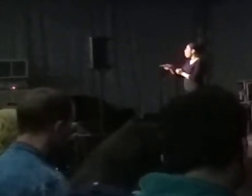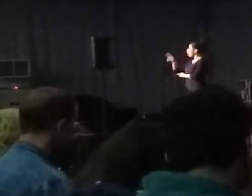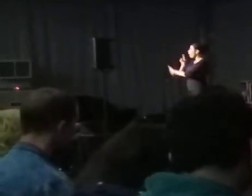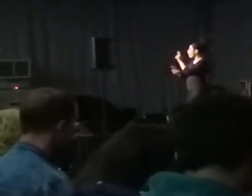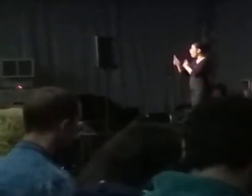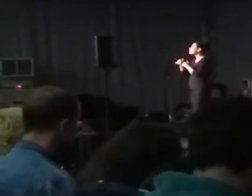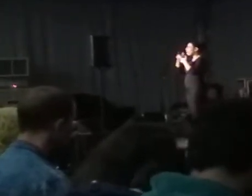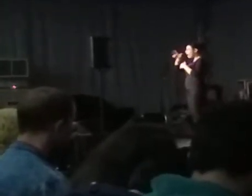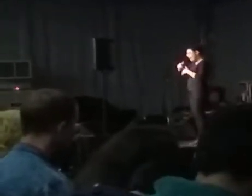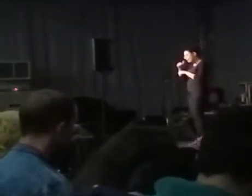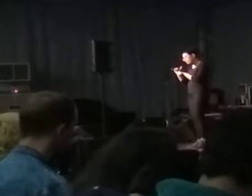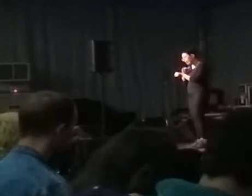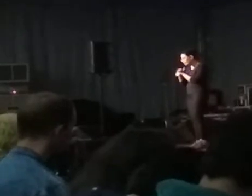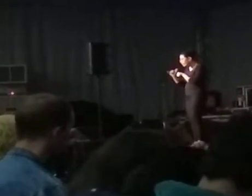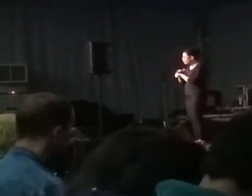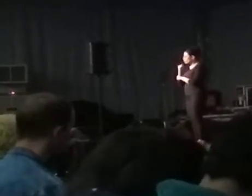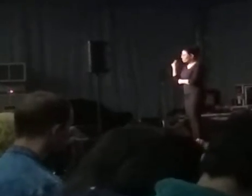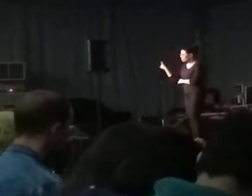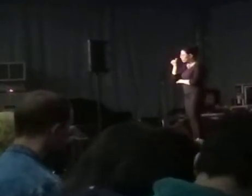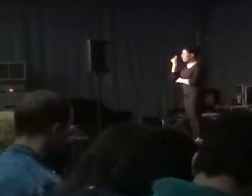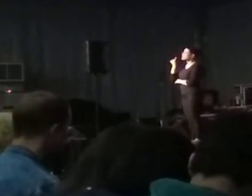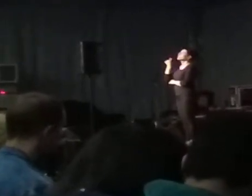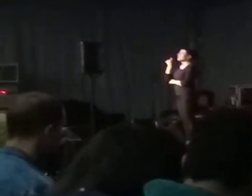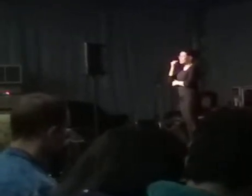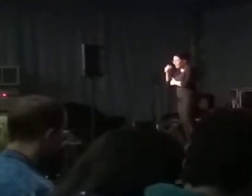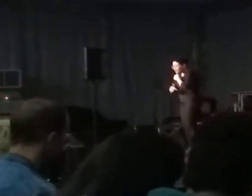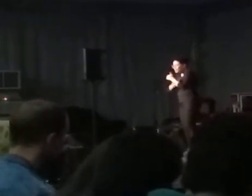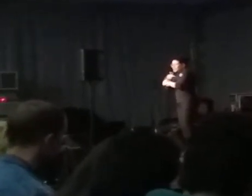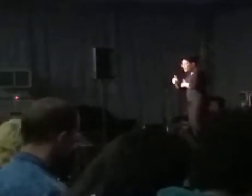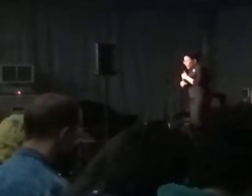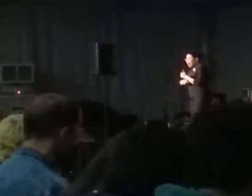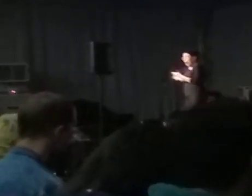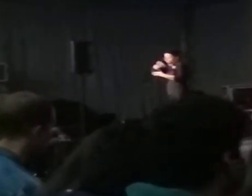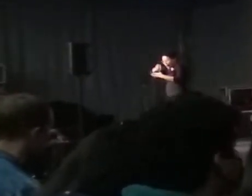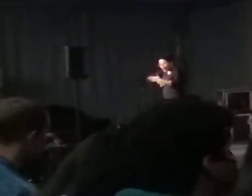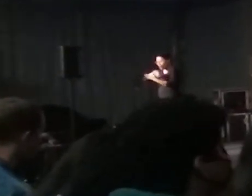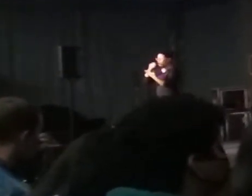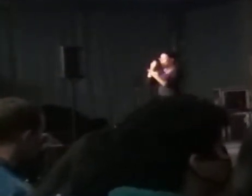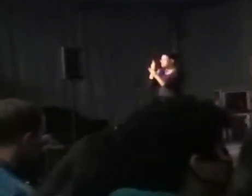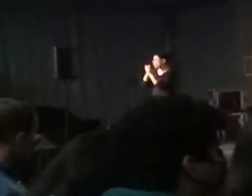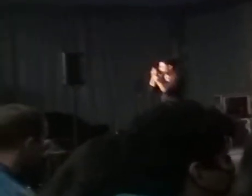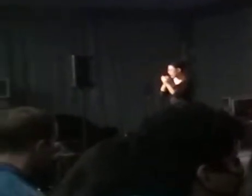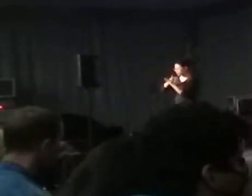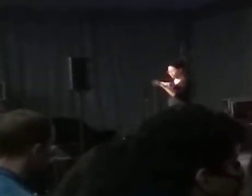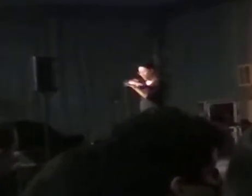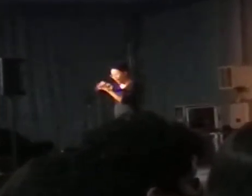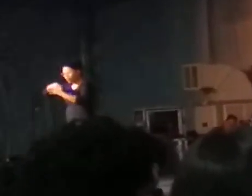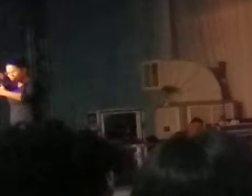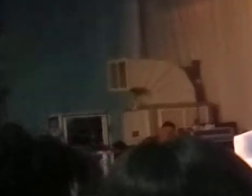estratégia é muito importante, dá muito trabalho. Eu leio processos inteiros, vários. E